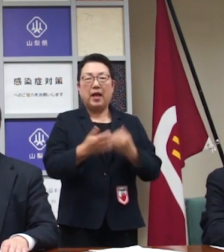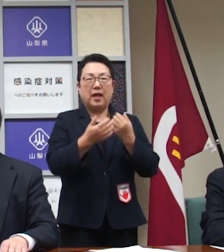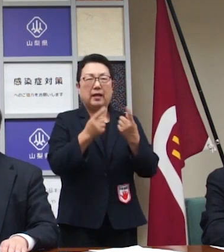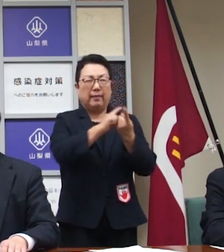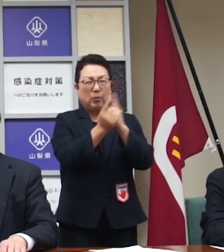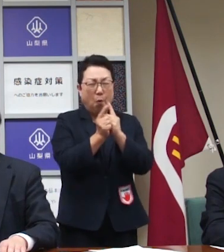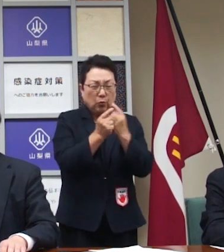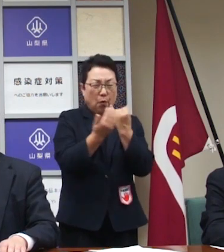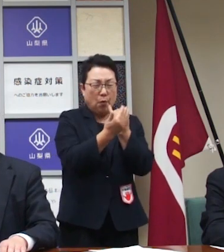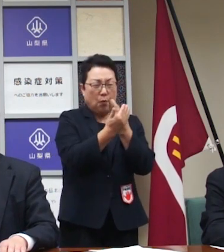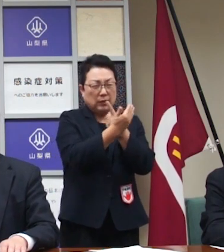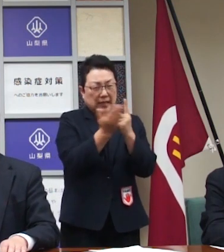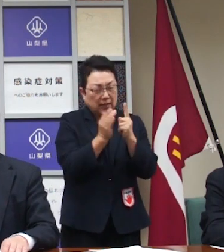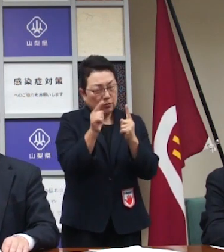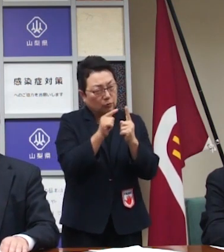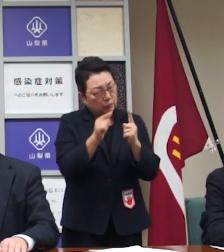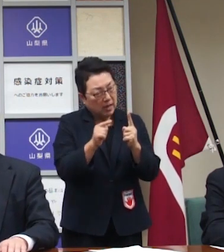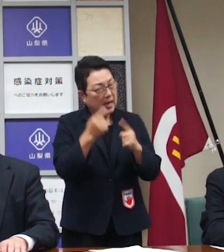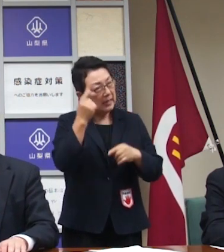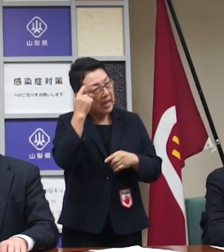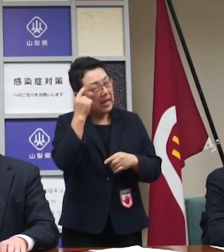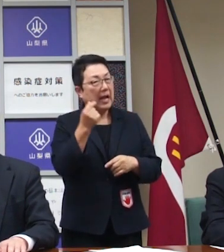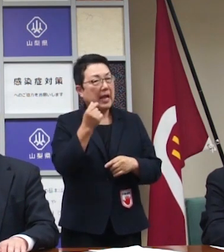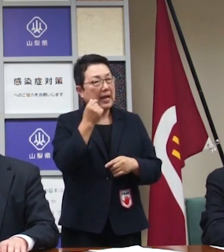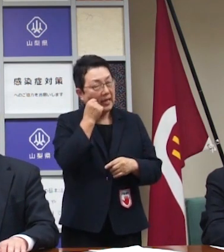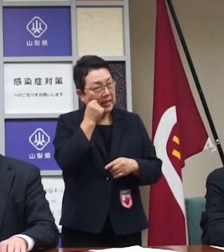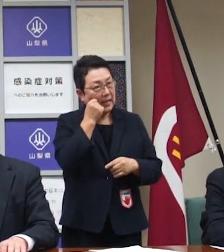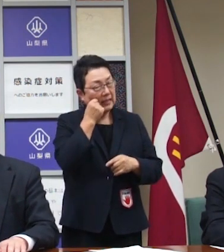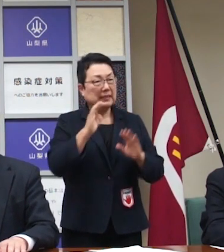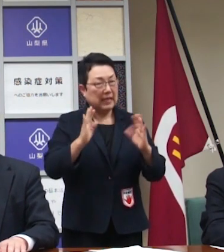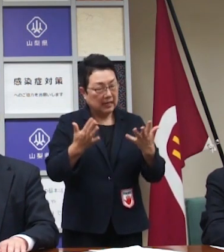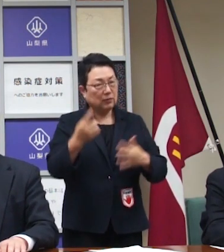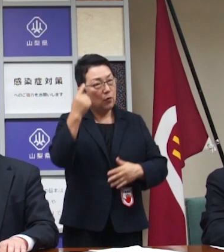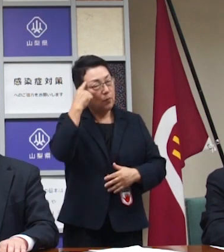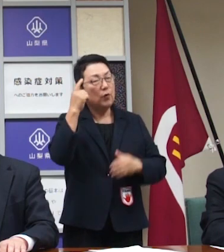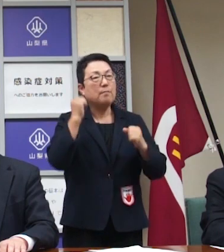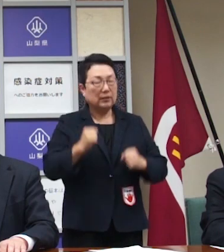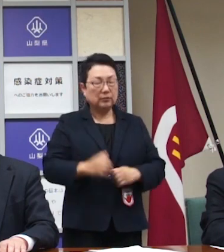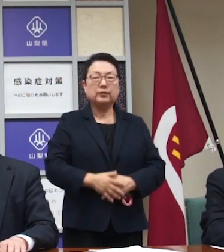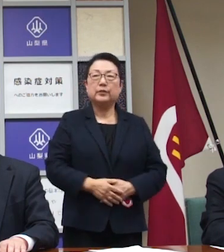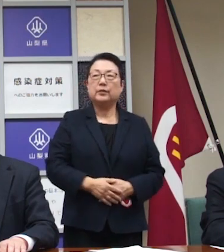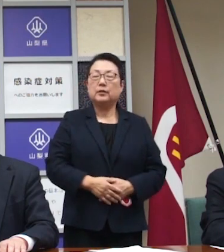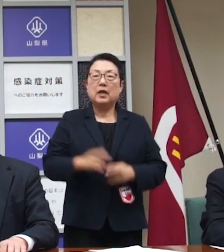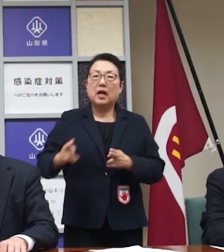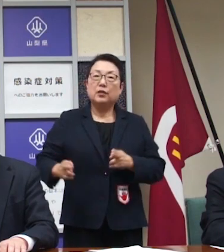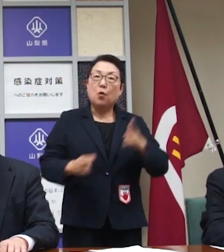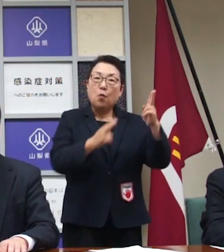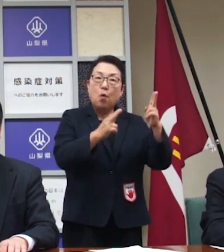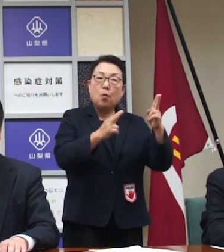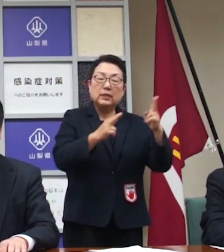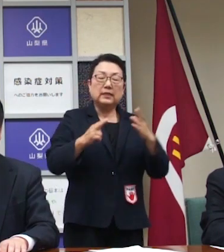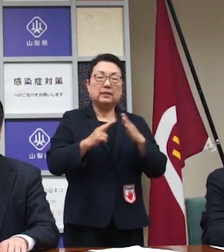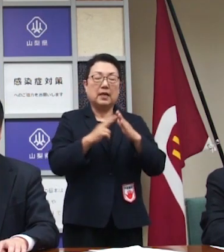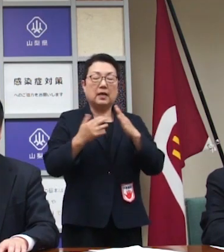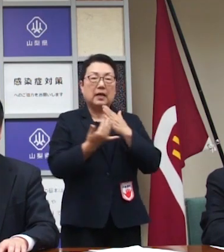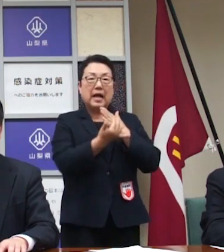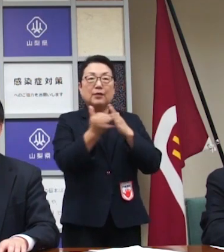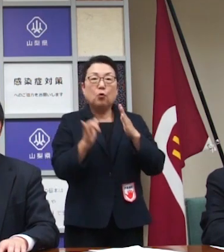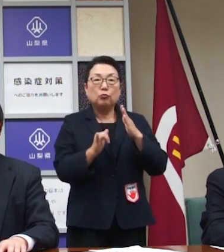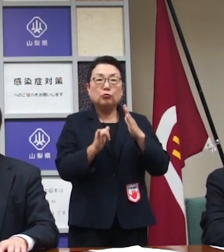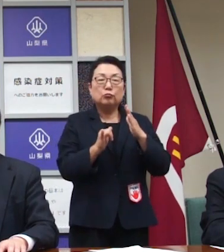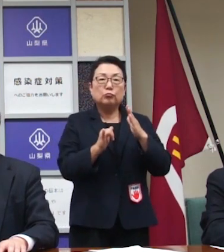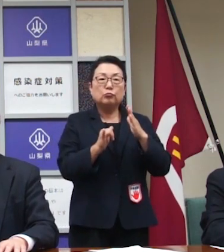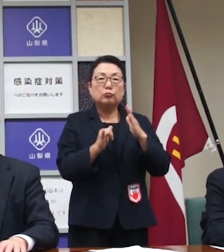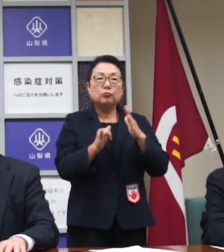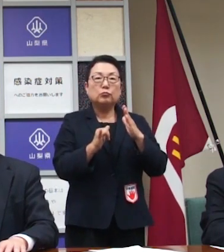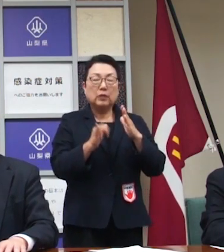濃厚接触は考えにくい、こういう状況に。 それから旅行に行ったご家族が何人で、そのご家族は今 独